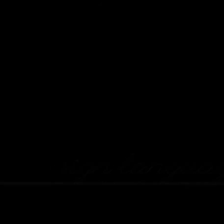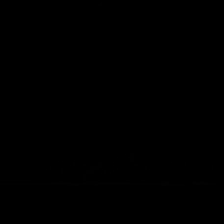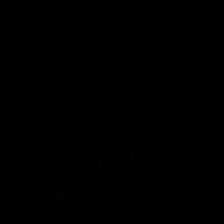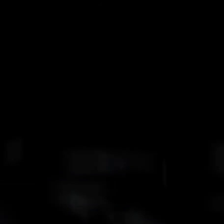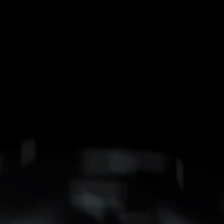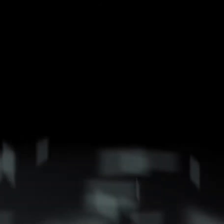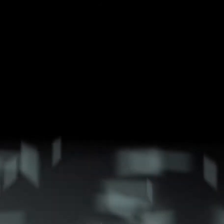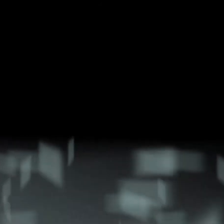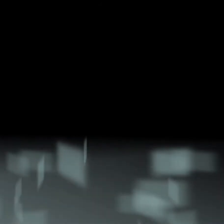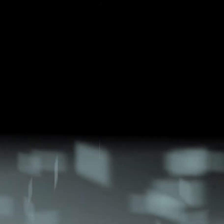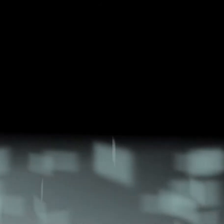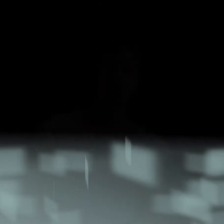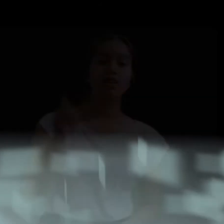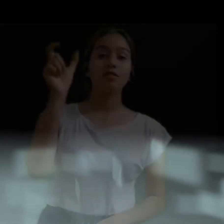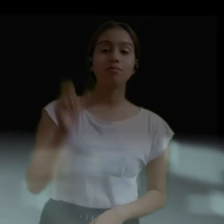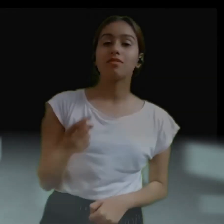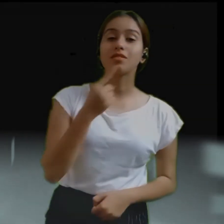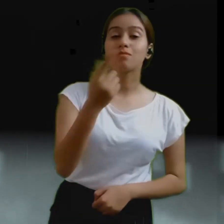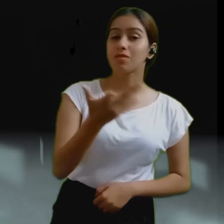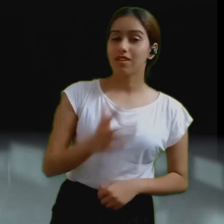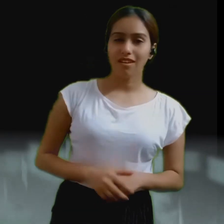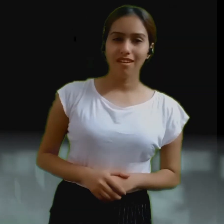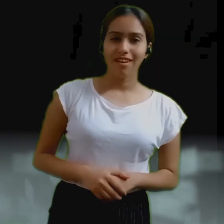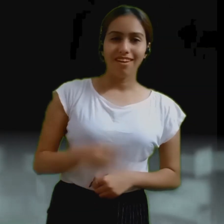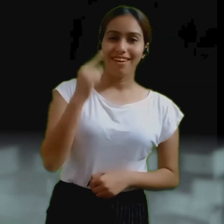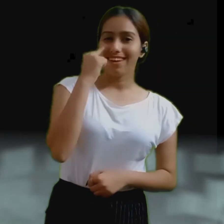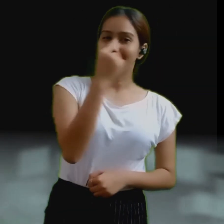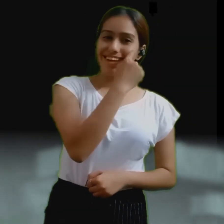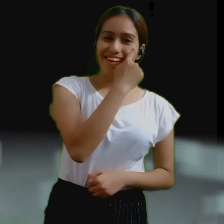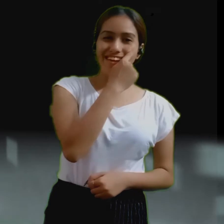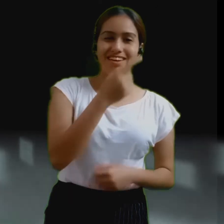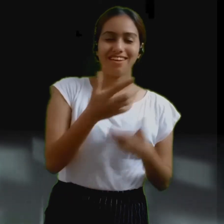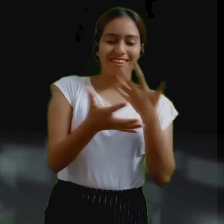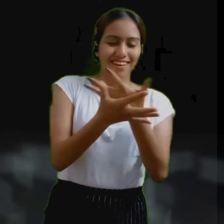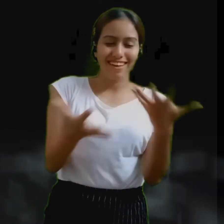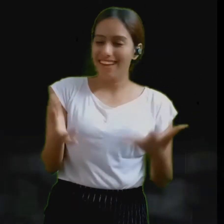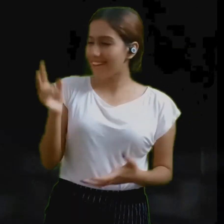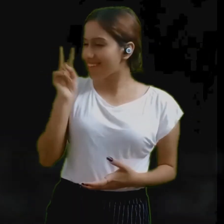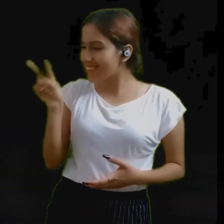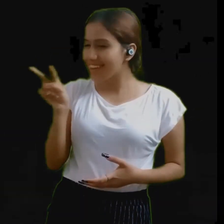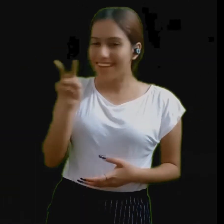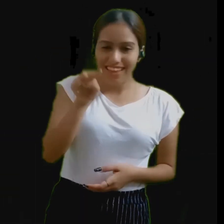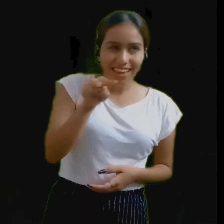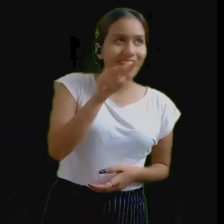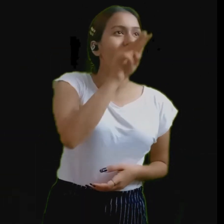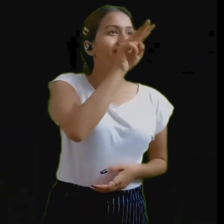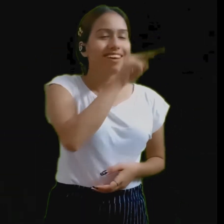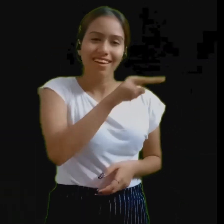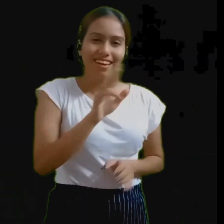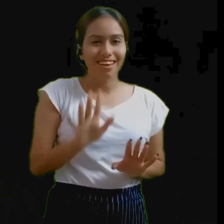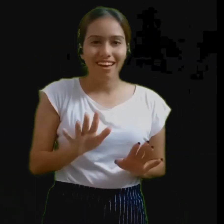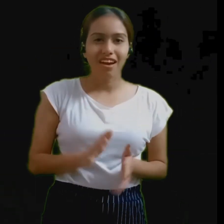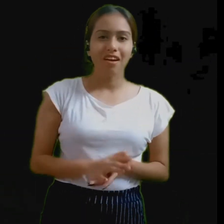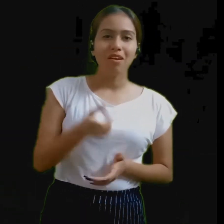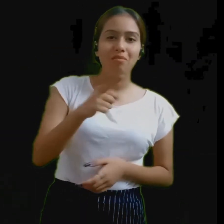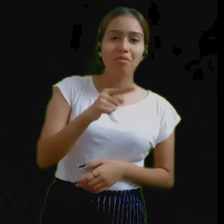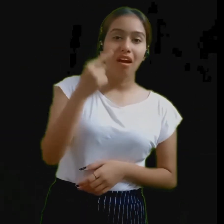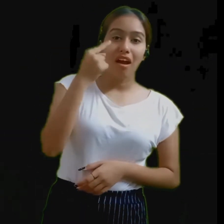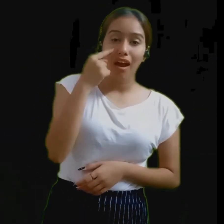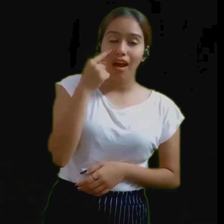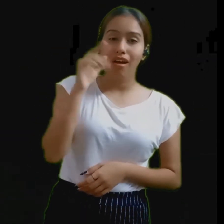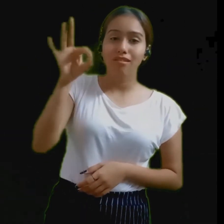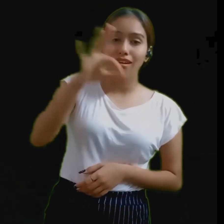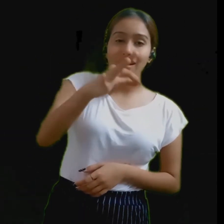किसी ने बड़े कमाल की बात कही है कि आंख दुनिया की हर चीज को देख पाती है, मगर आंख के अंदर कुछ चला जाए तो उसे कभी नहीं दिखाई